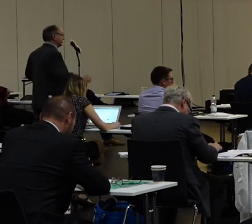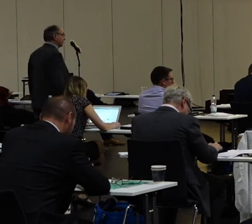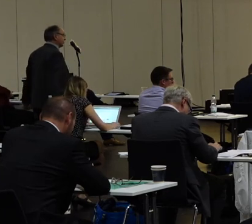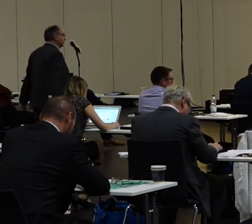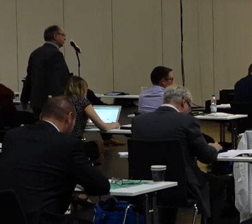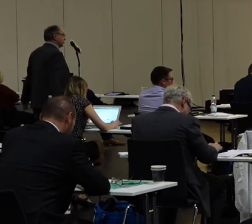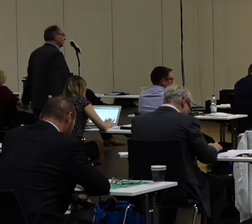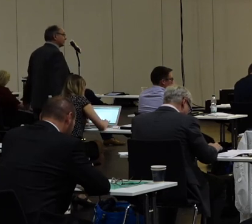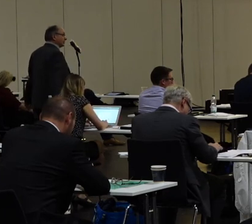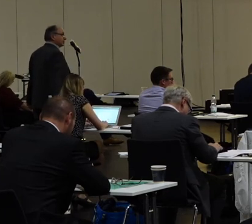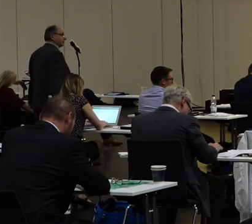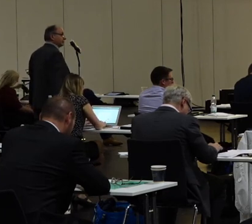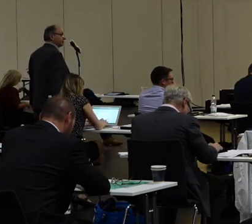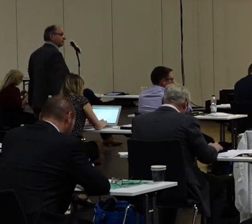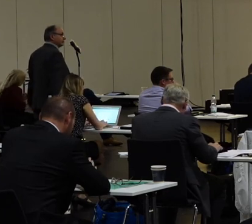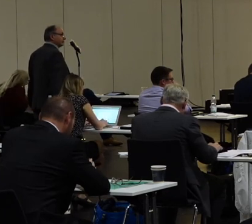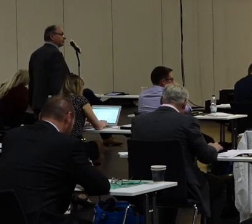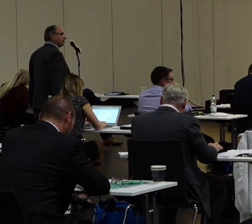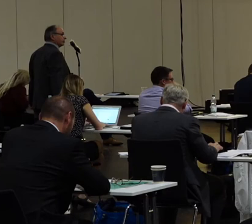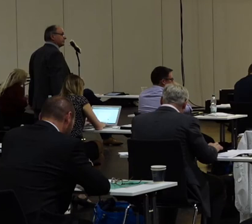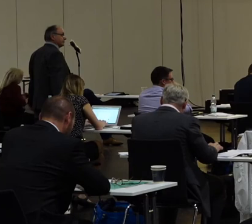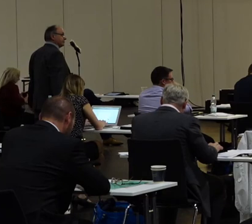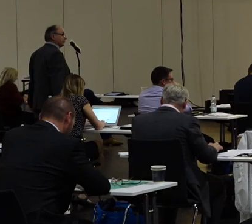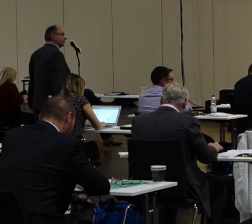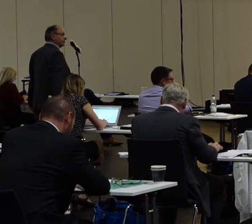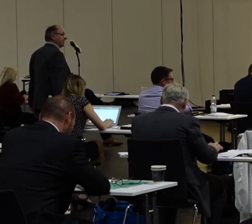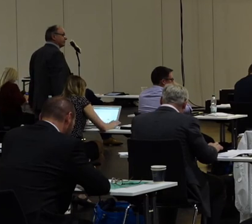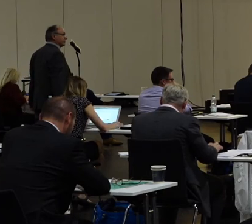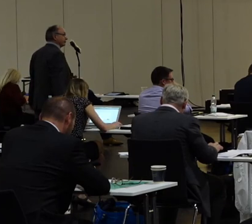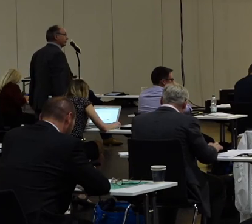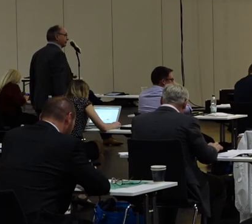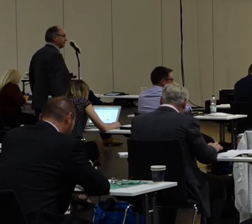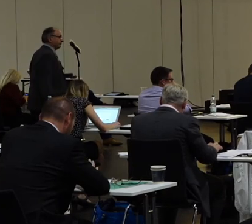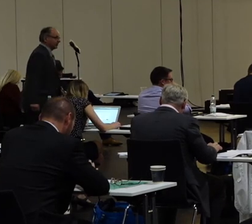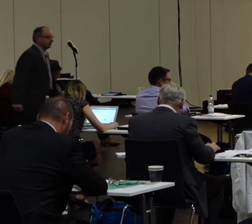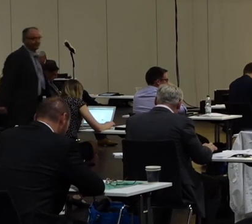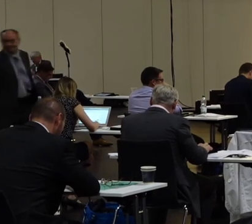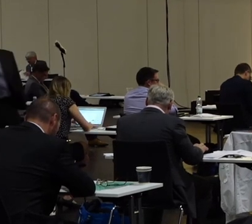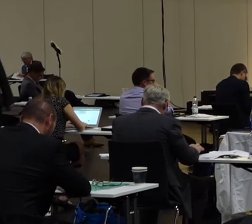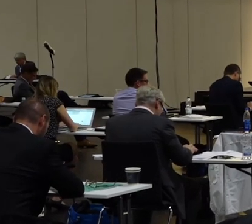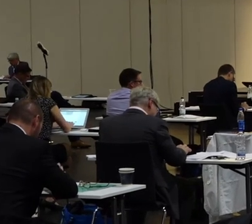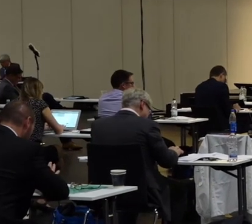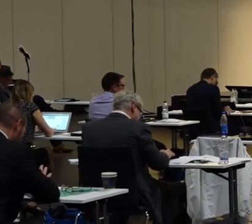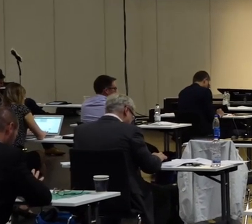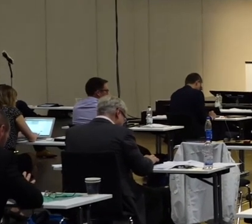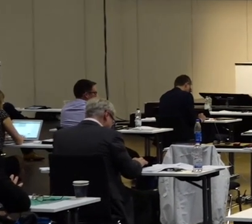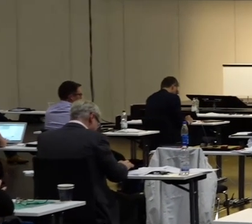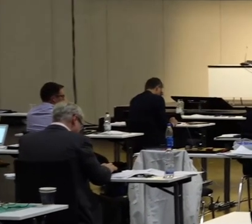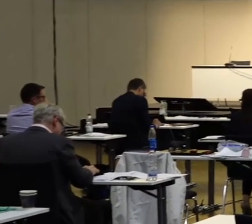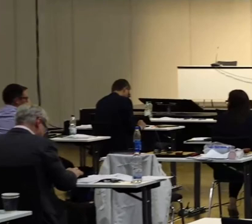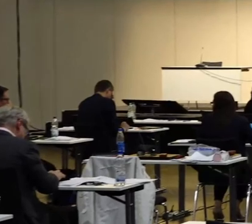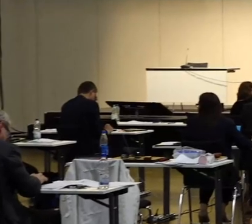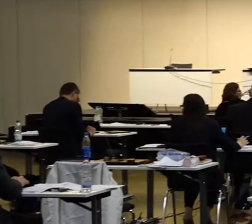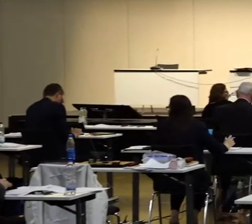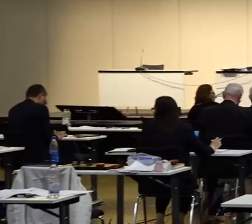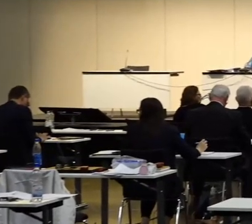diesem Antrag das Logo mit dem blauen Hintergrund war. Danke. So, meine